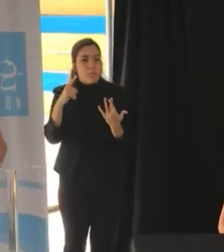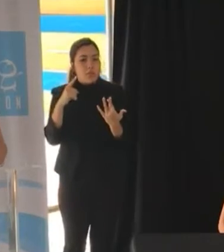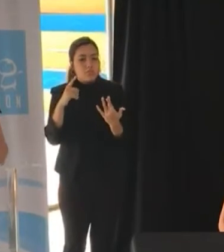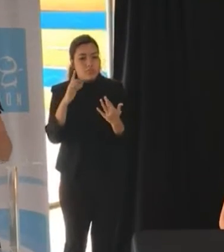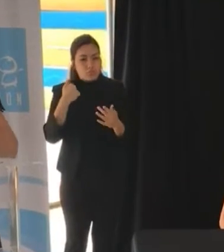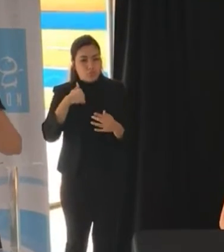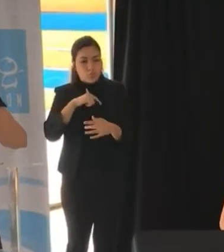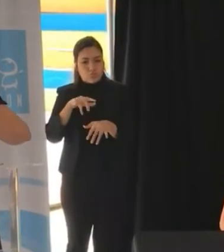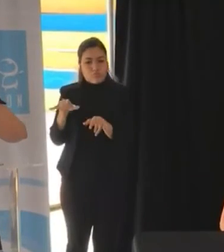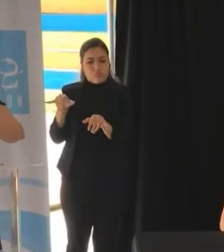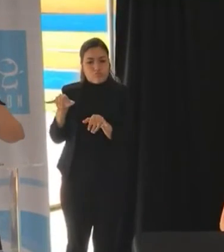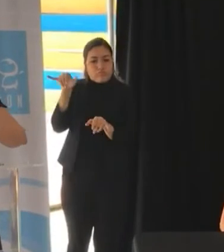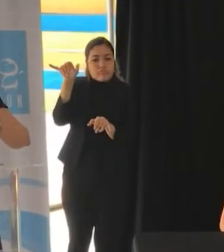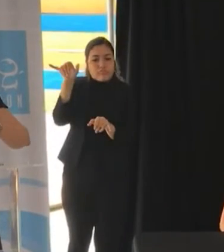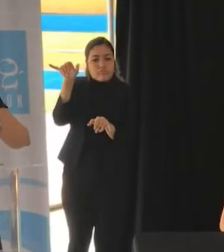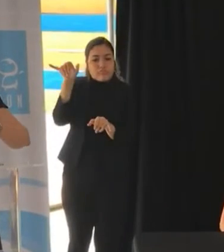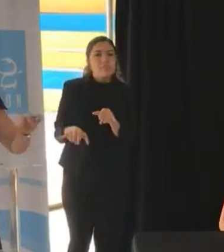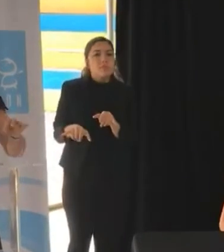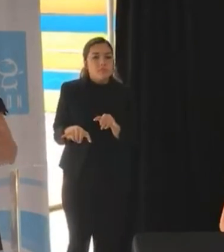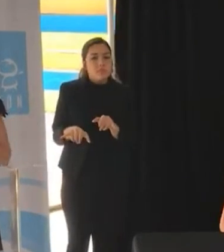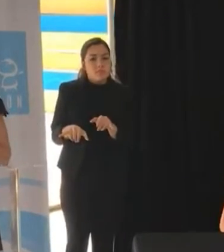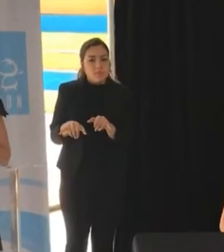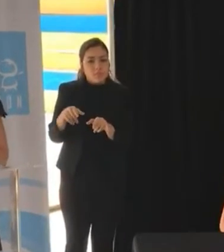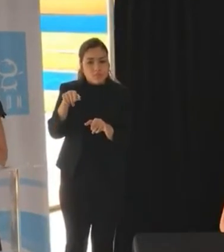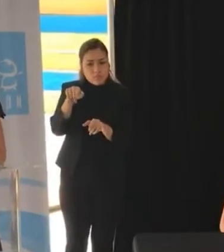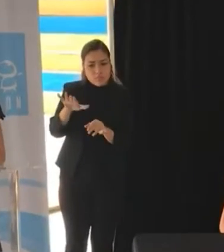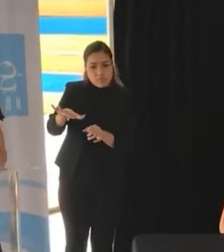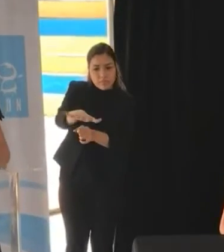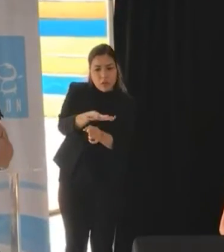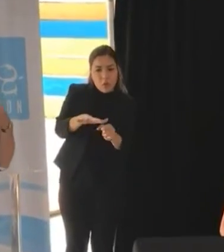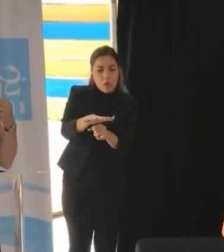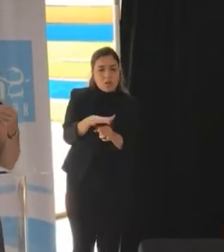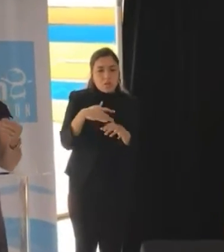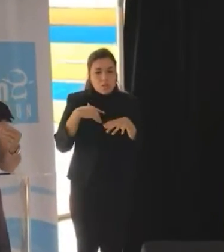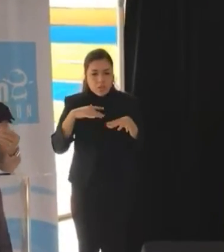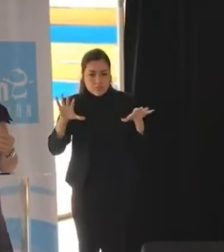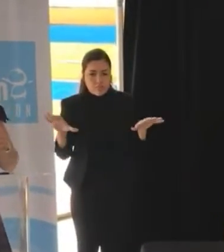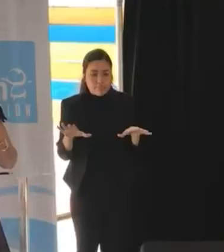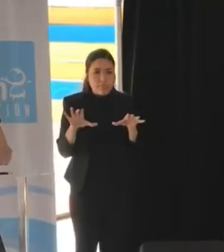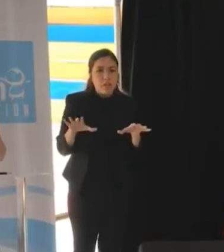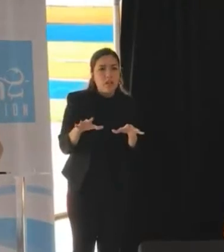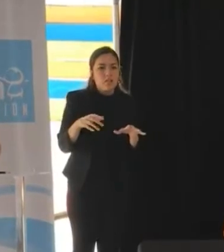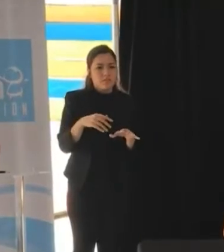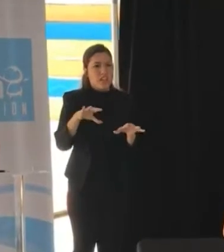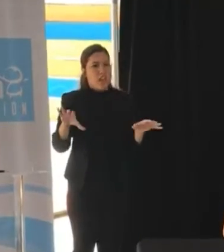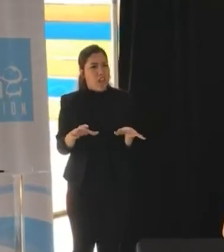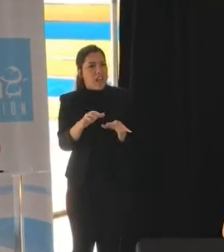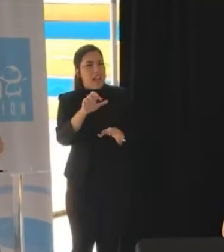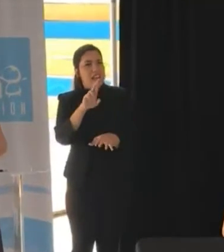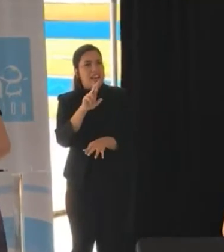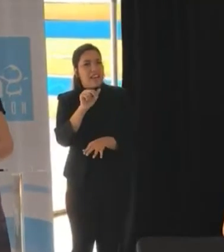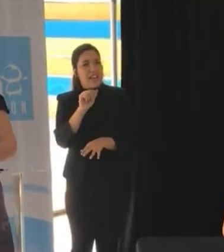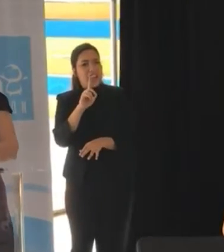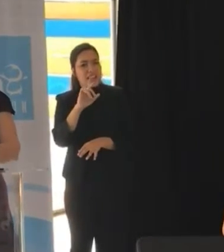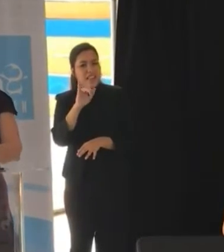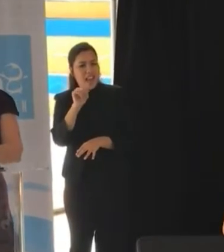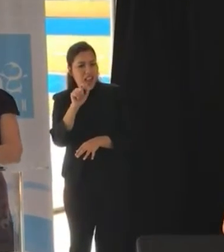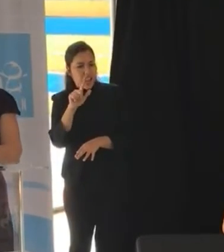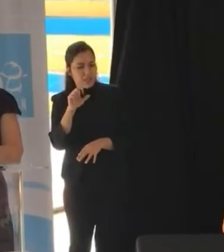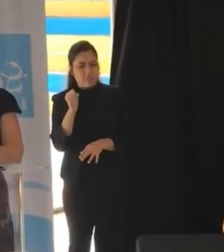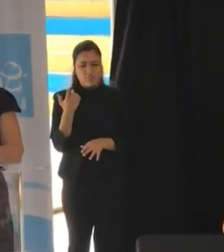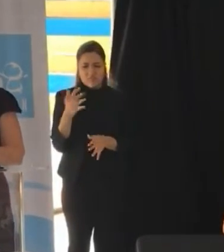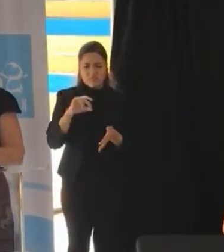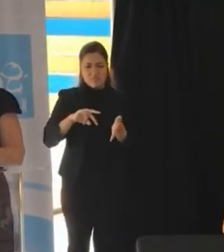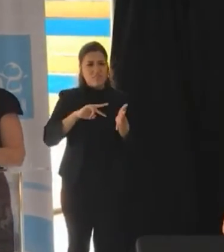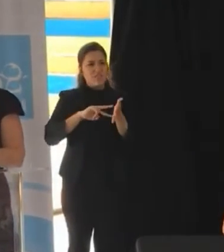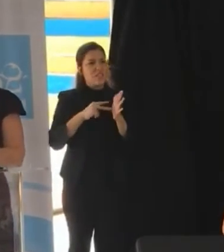quedar establecidos para de ahí salir a hacer unas actividades radiales. Cuando digo actividades radiales es que estoy, por ejemplo, aquí, pero entonces me